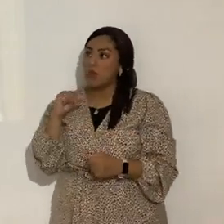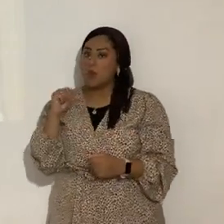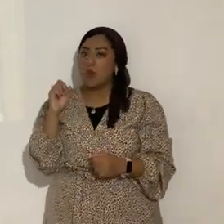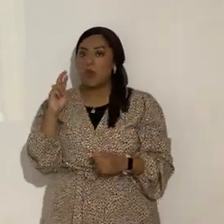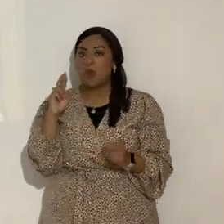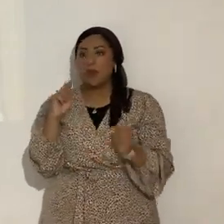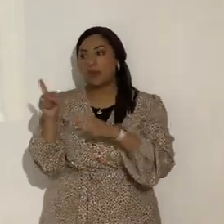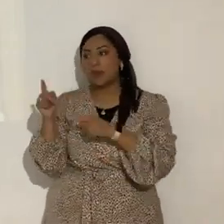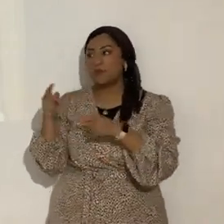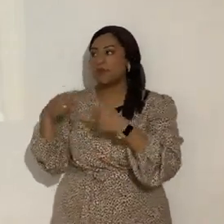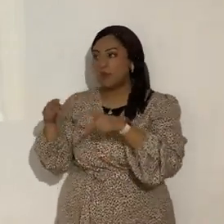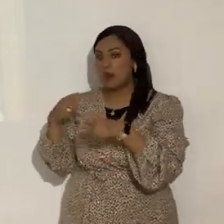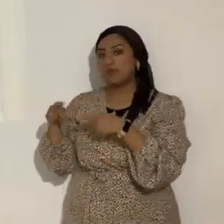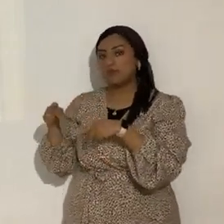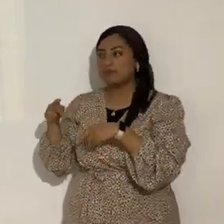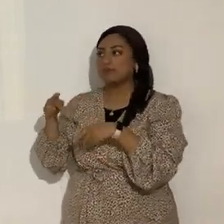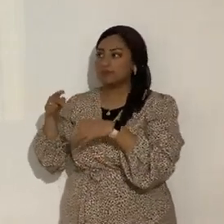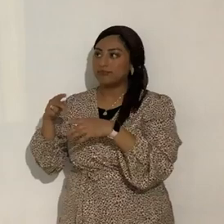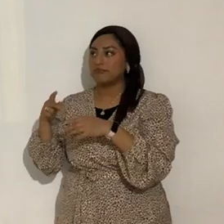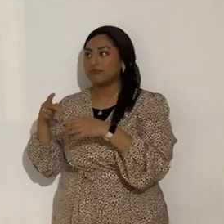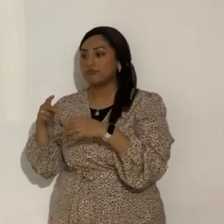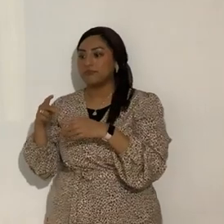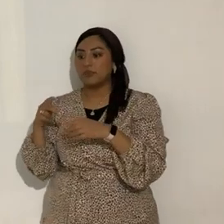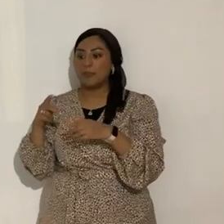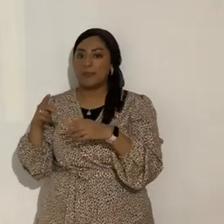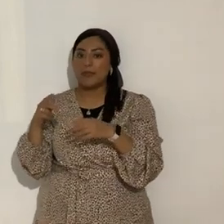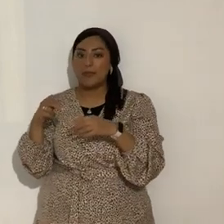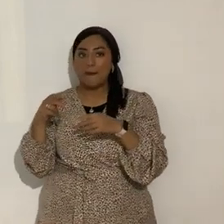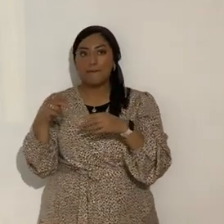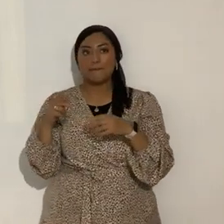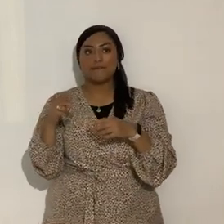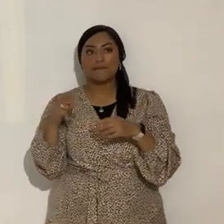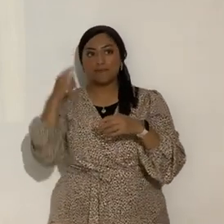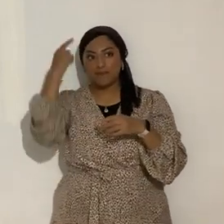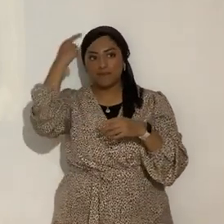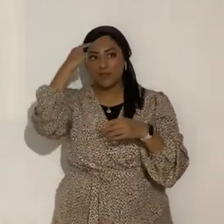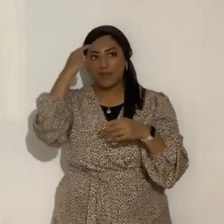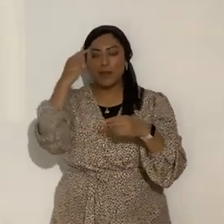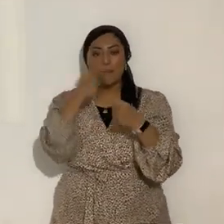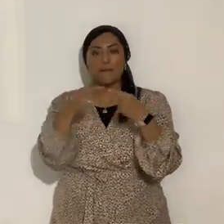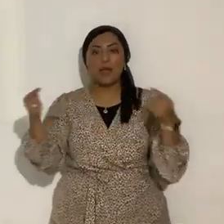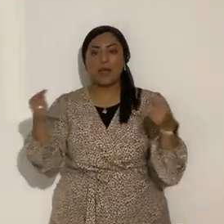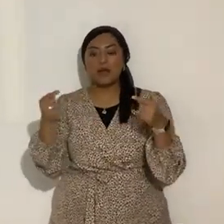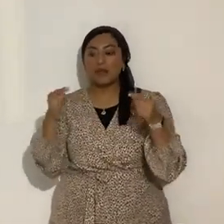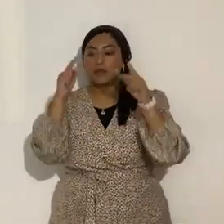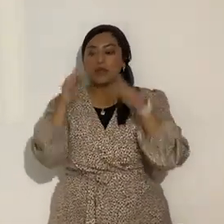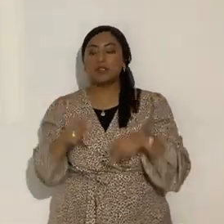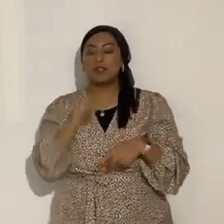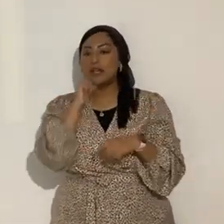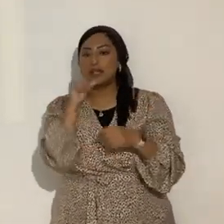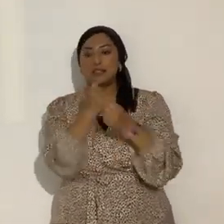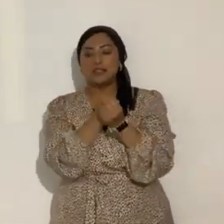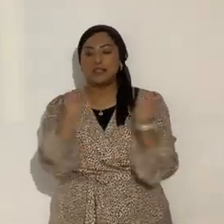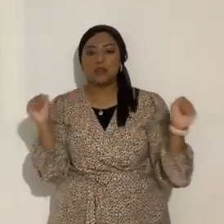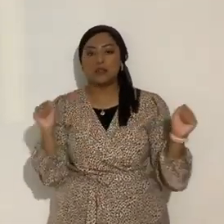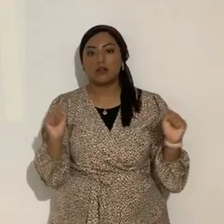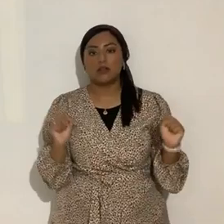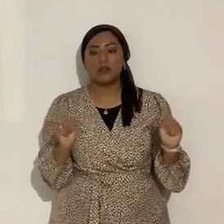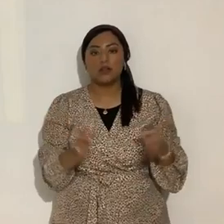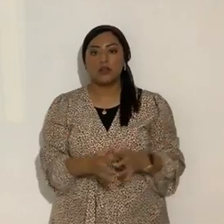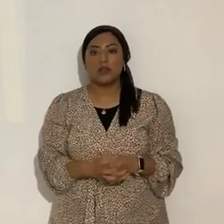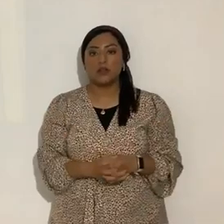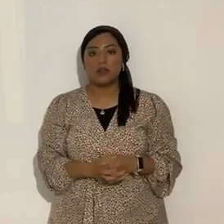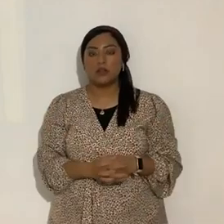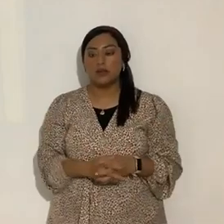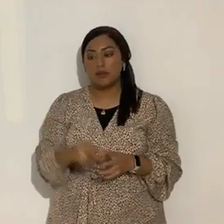o irse al antro, irse a las discotecas, etc. Es una mente dividida. Entonces no es salva una persona así, no es salva,